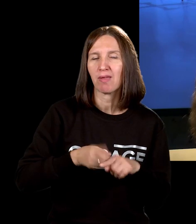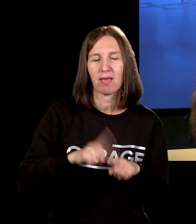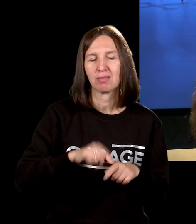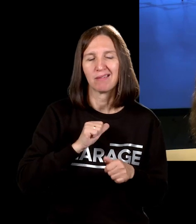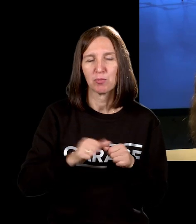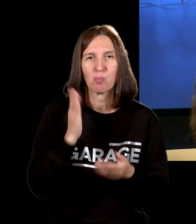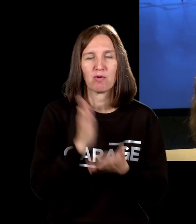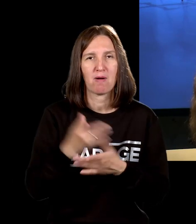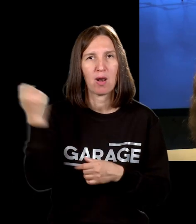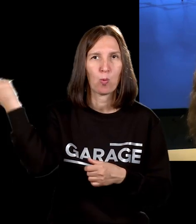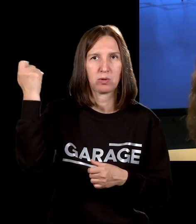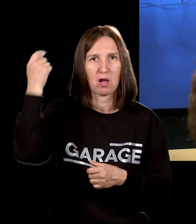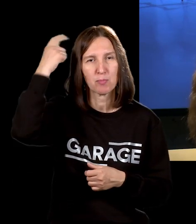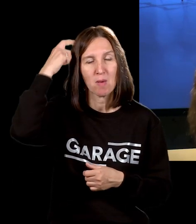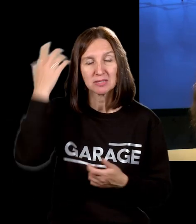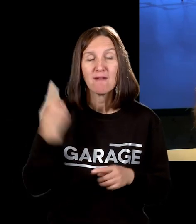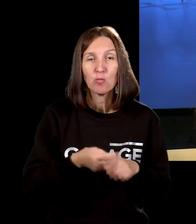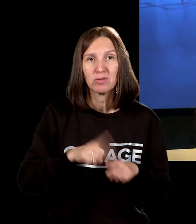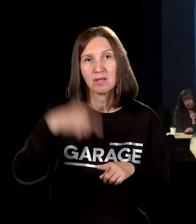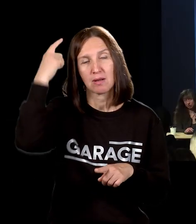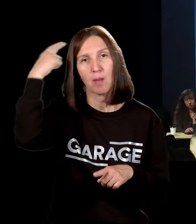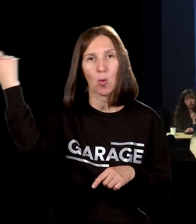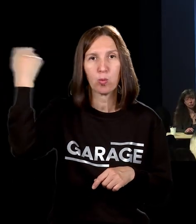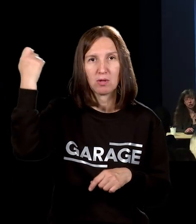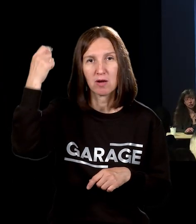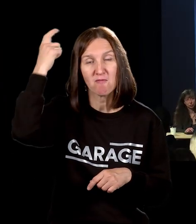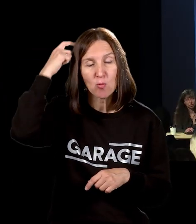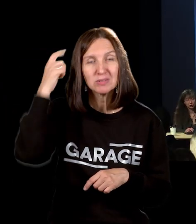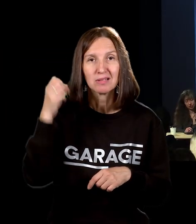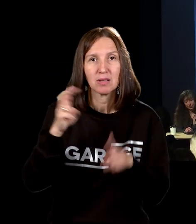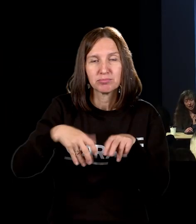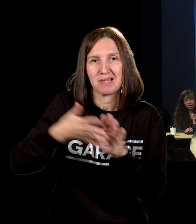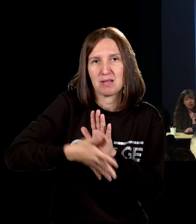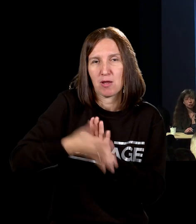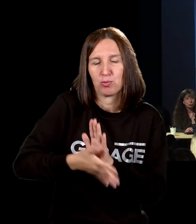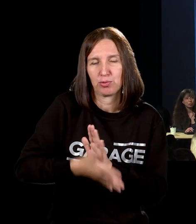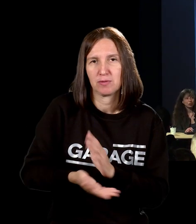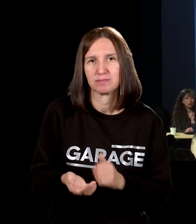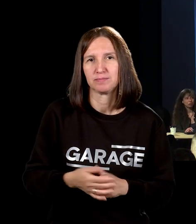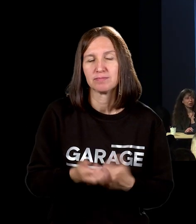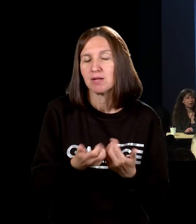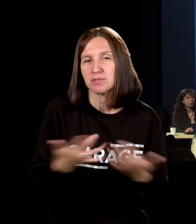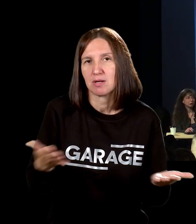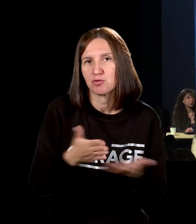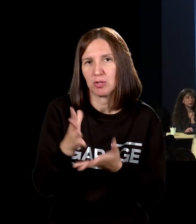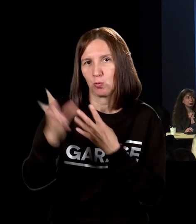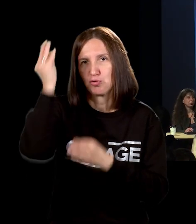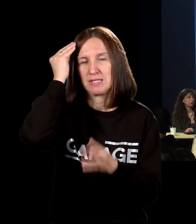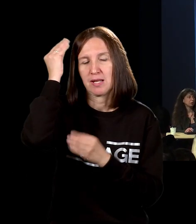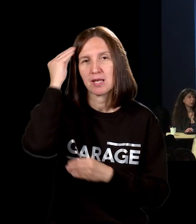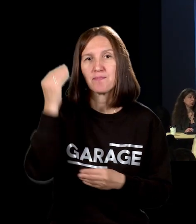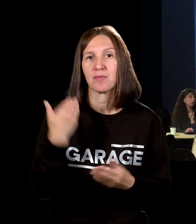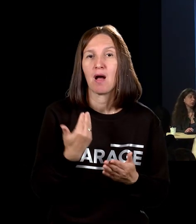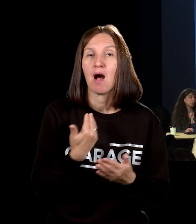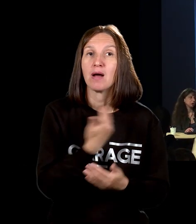как бы удары по мозгам, они и исследуют самых разных точек зрения. Гоя, поэтому для них вот этот вот первый